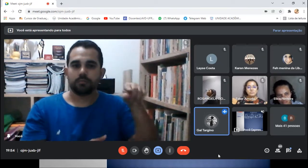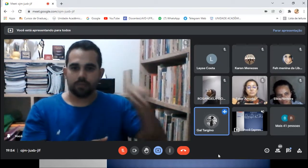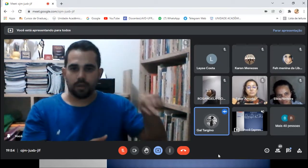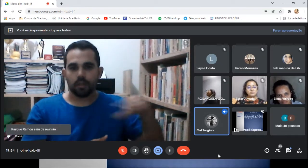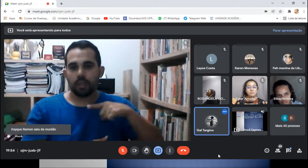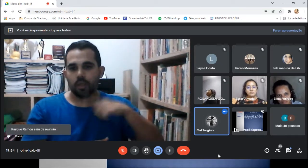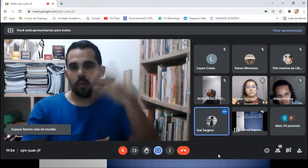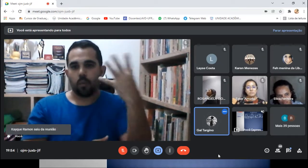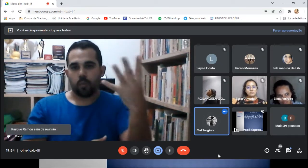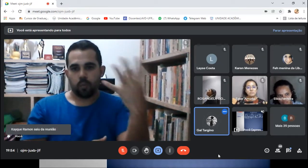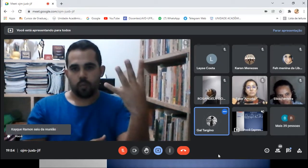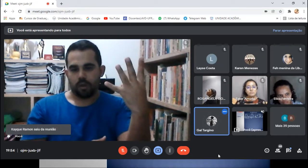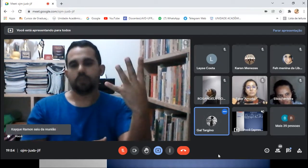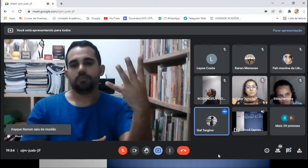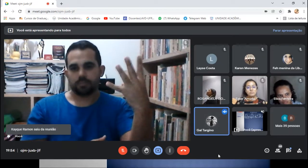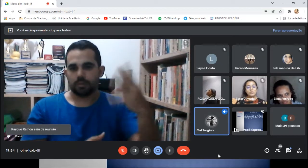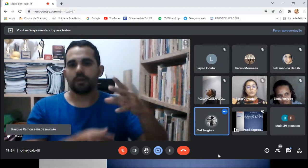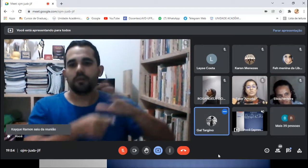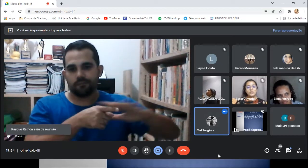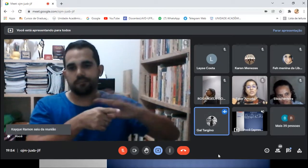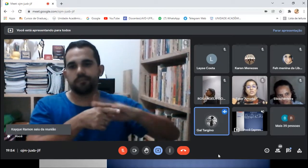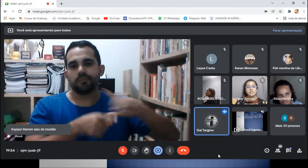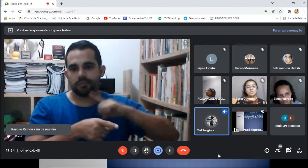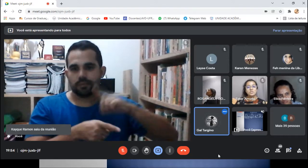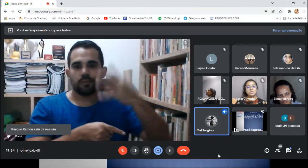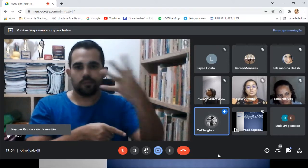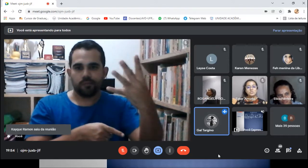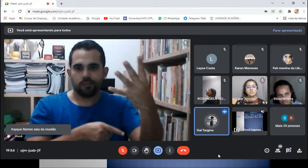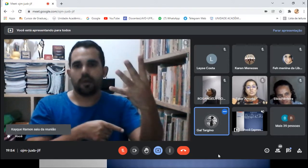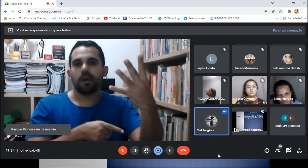explícita, né? Eu tenho 4